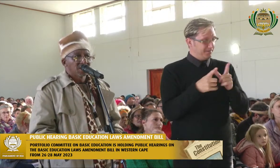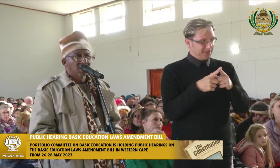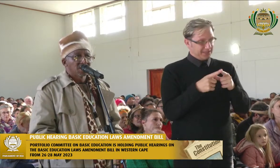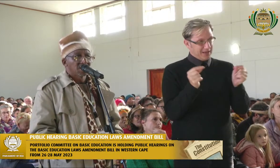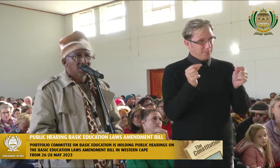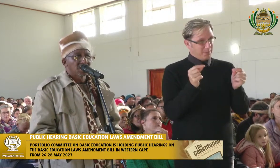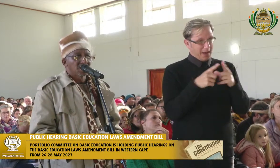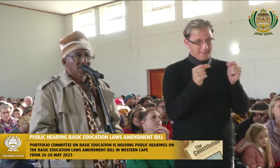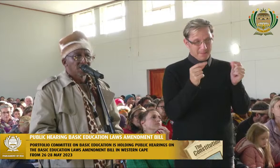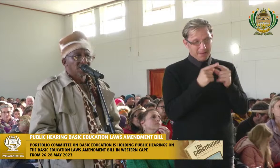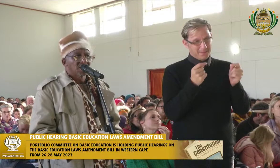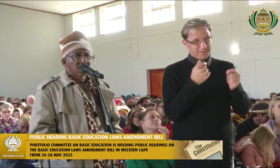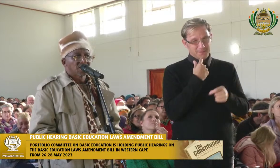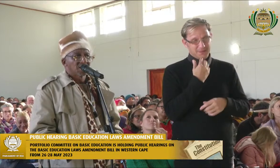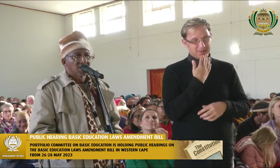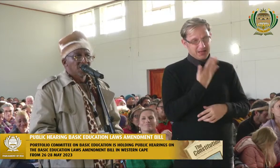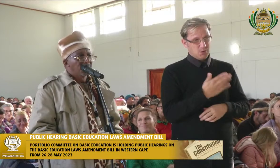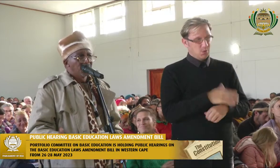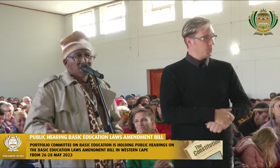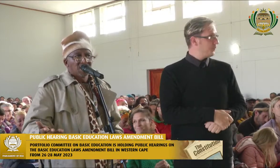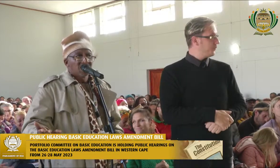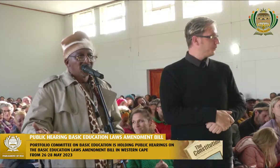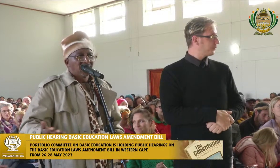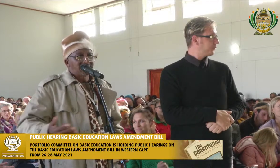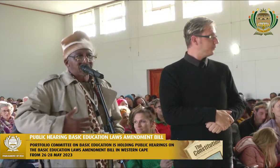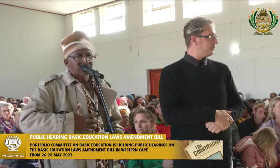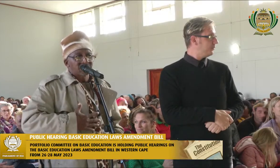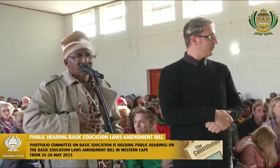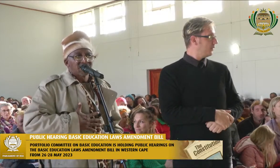Yes, soos umbrella. I'm so...